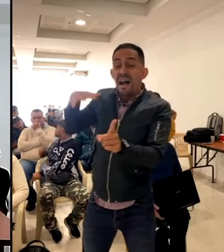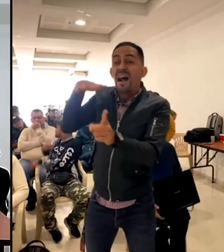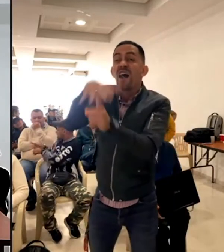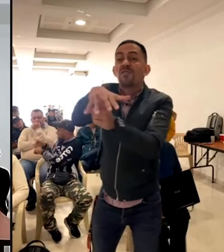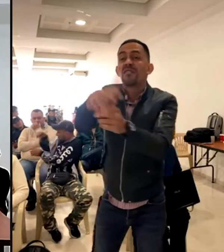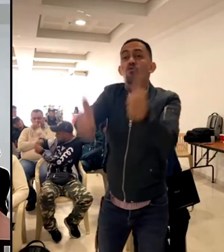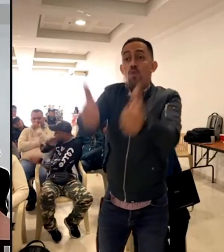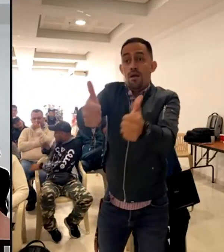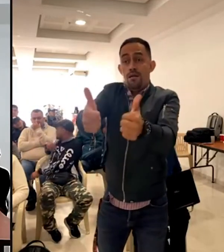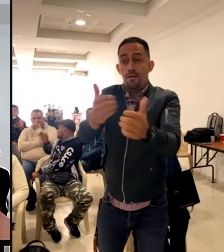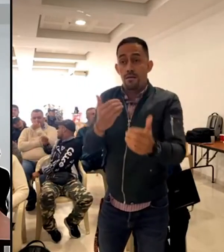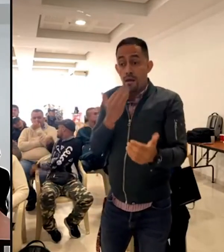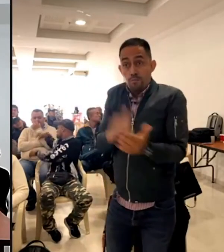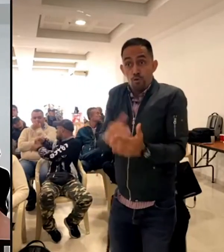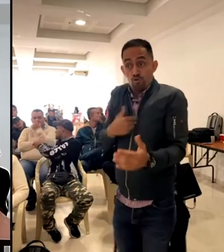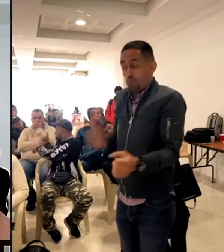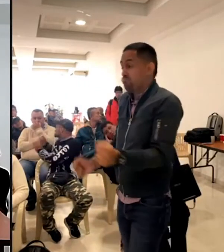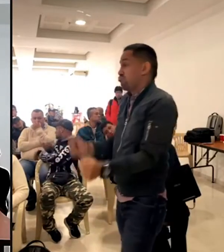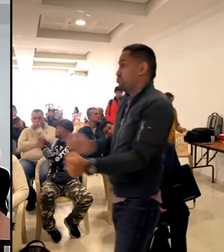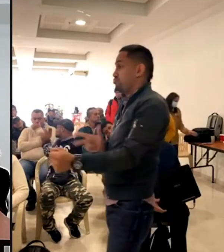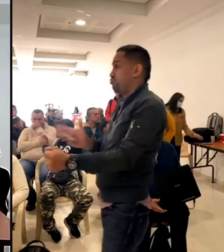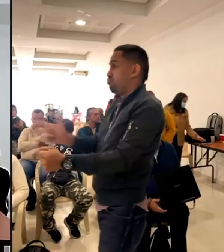los vehículos